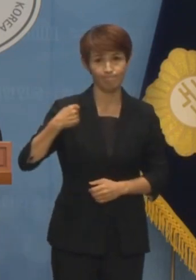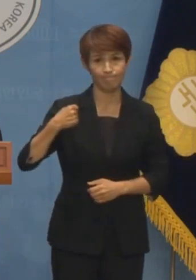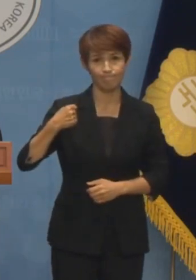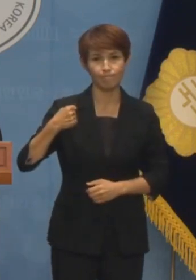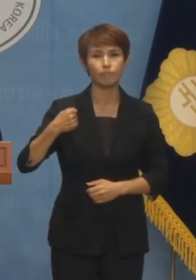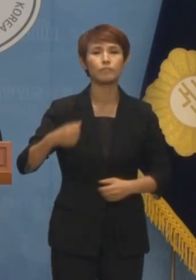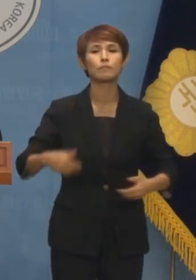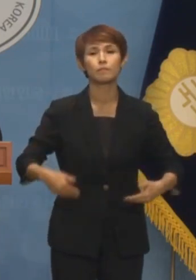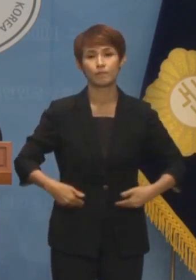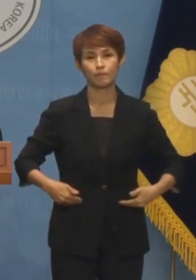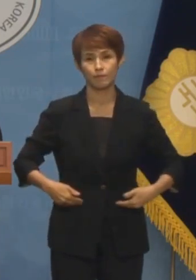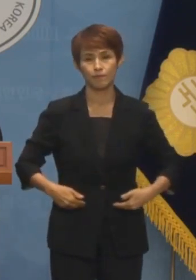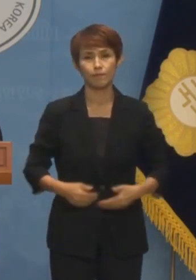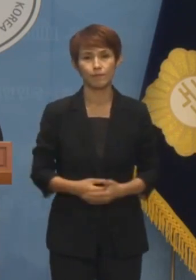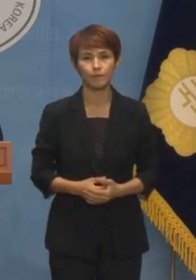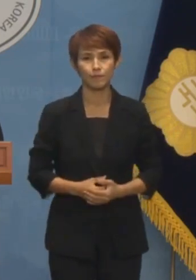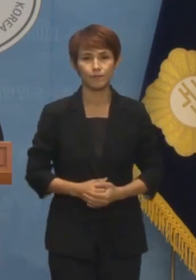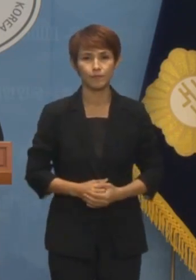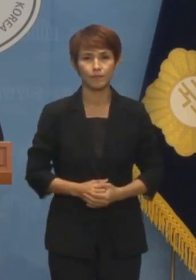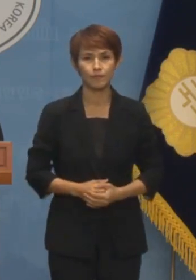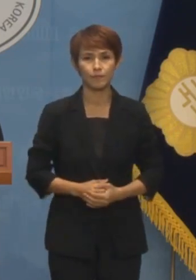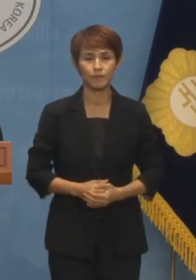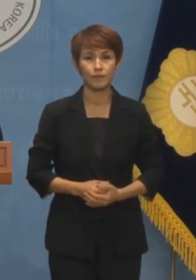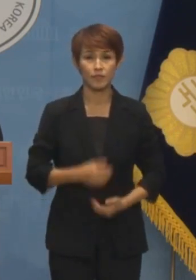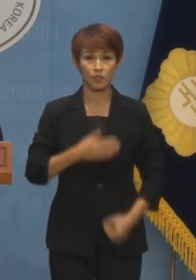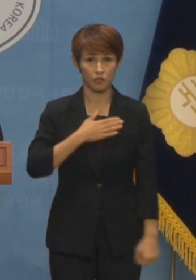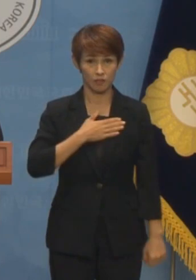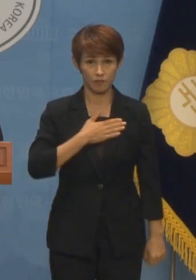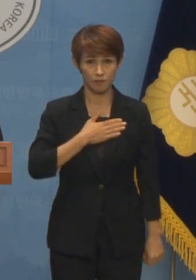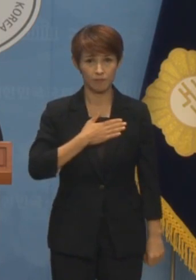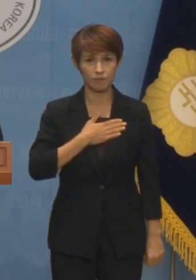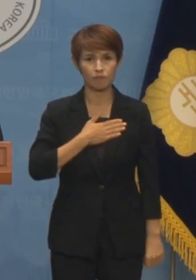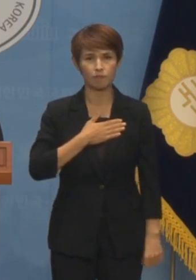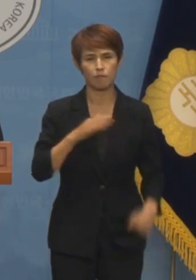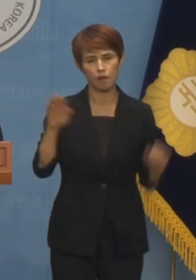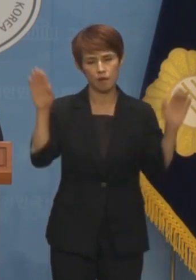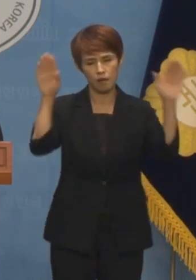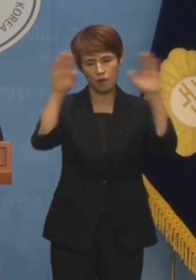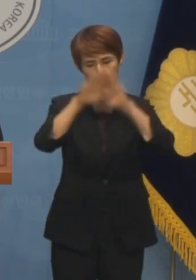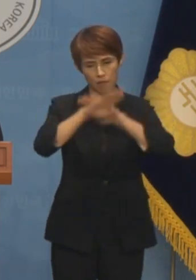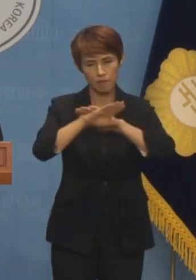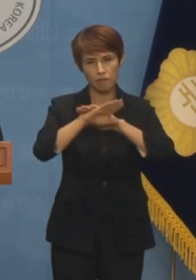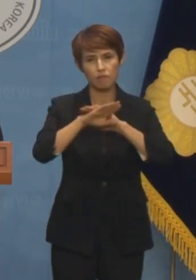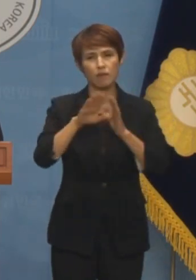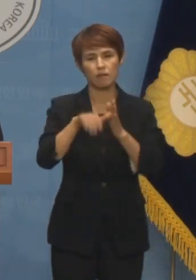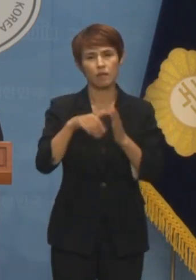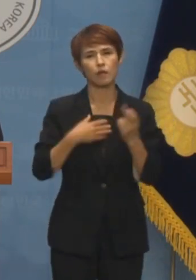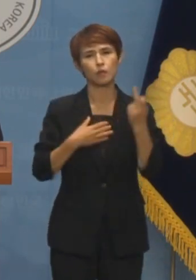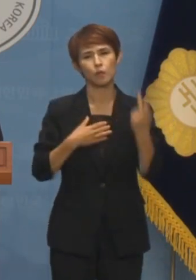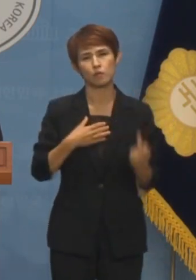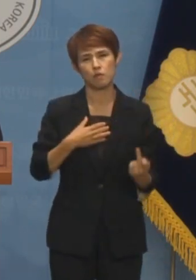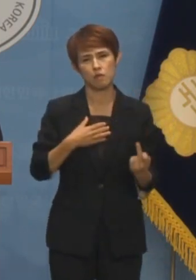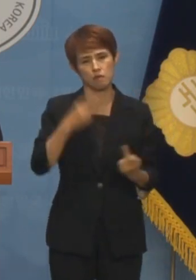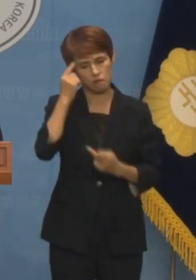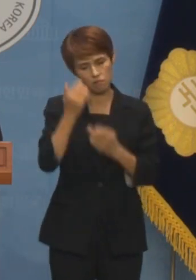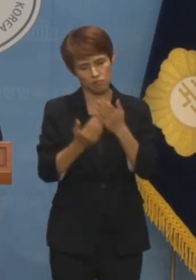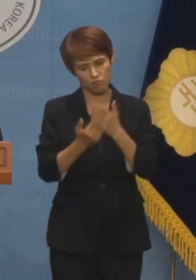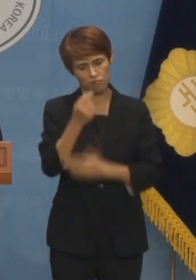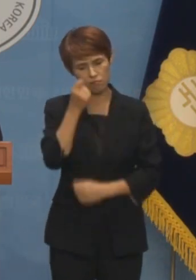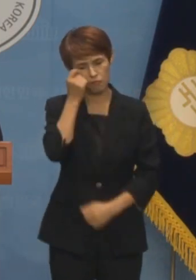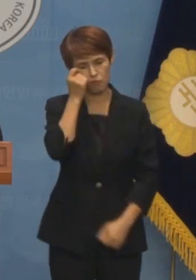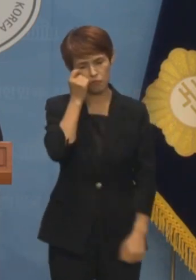의지가 지금 필요합니다. 저는 지금도 밤마다 동생 생각에 눈물이 납니다.